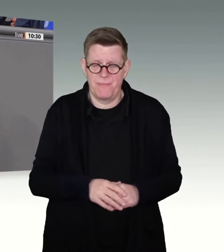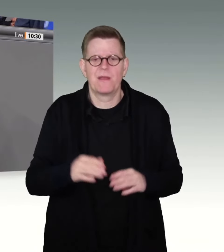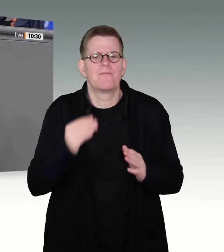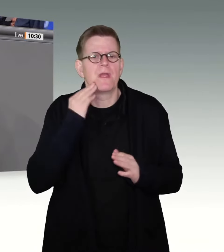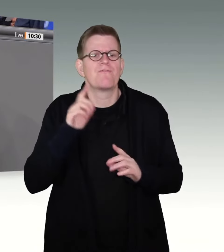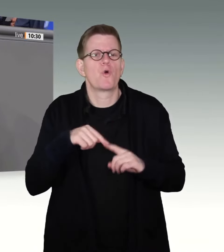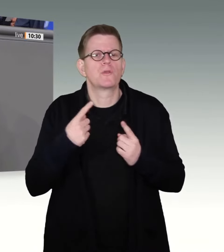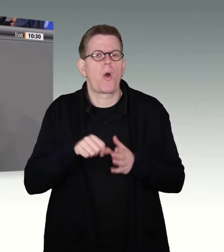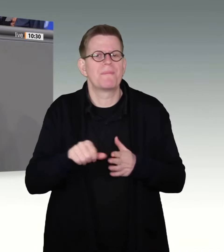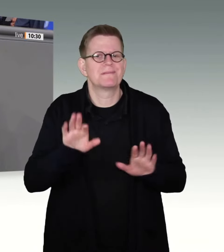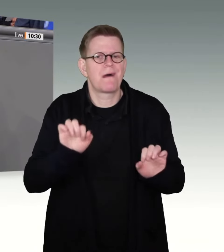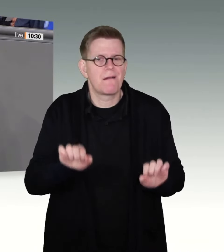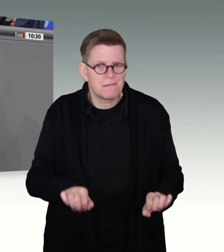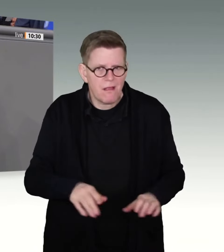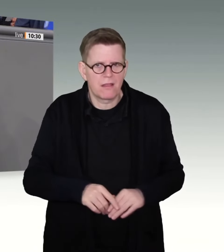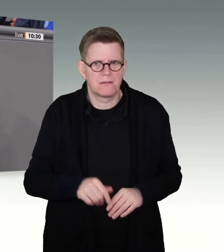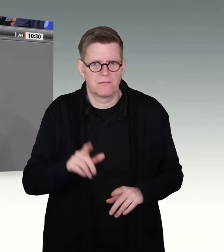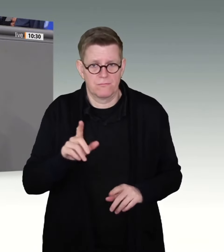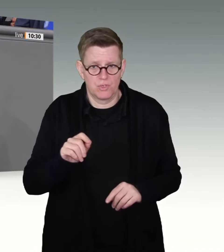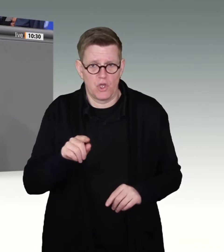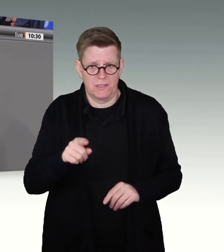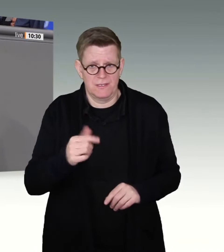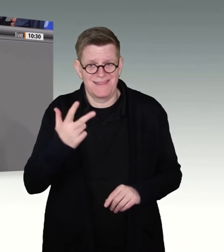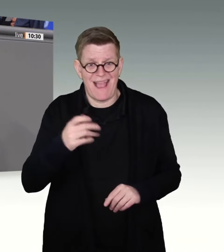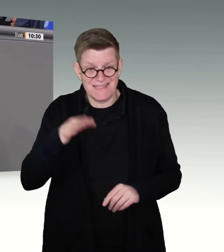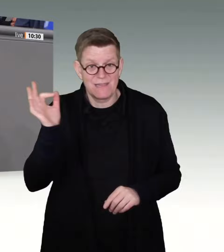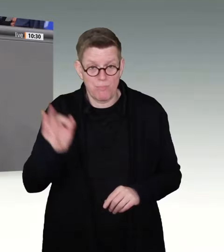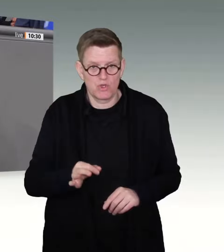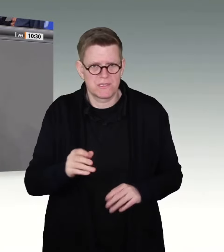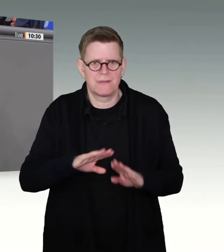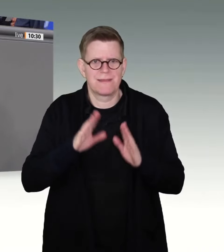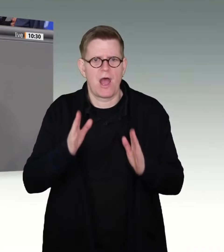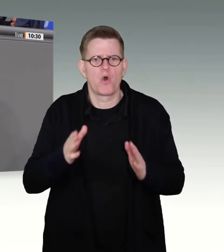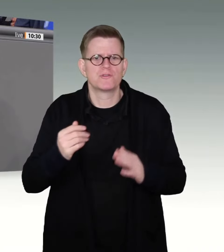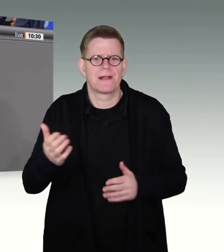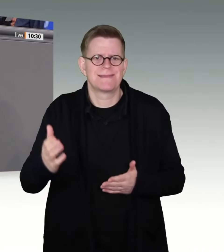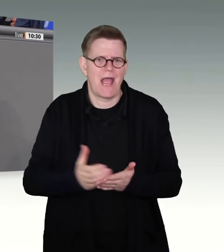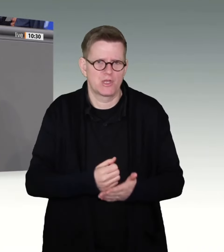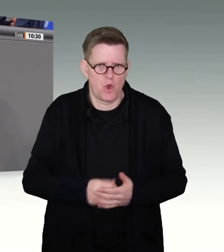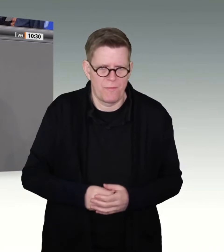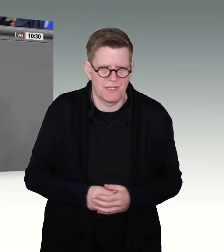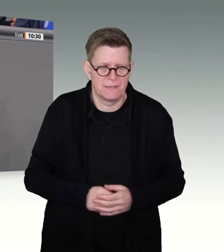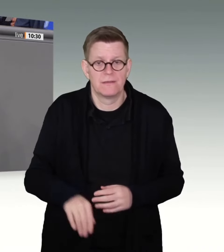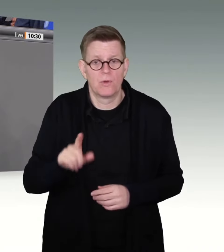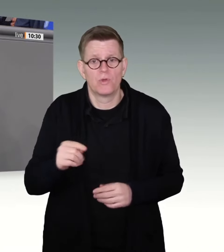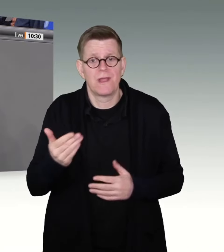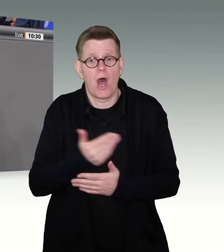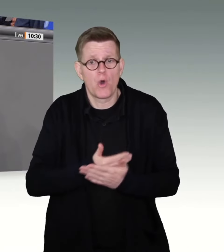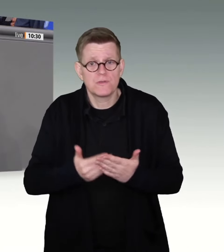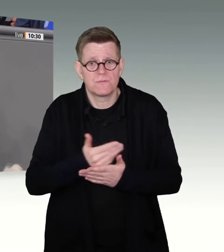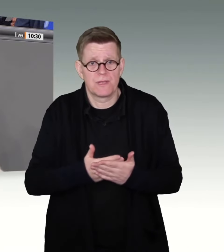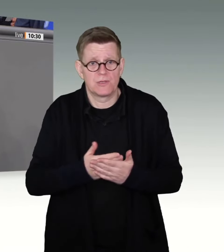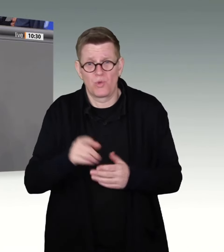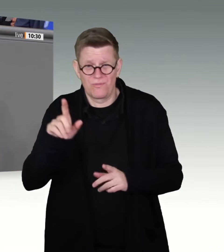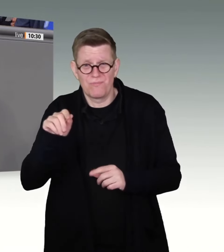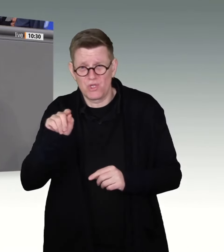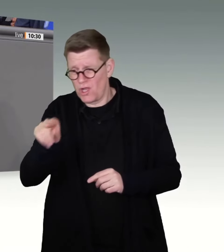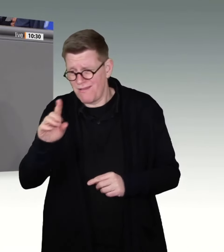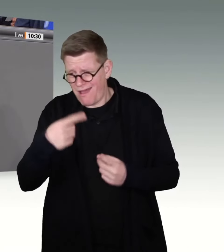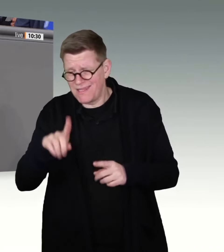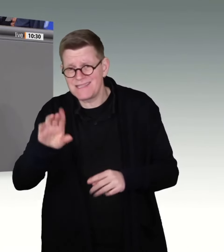30 Prozent vom Haushaltseinkommen. Das heißt, das ist für den Auszubildenden anders als für die Chefärztin. Und das Zweite, was nicht passiert ist,